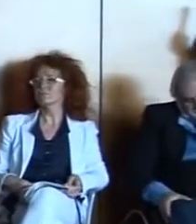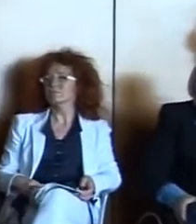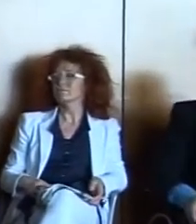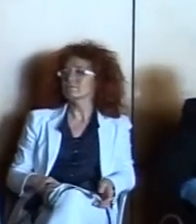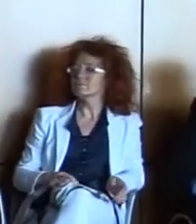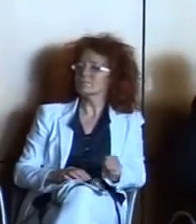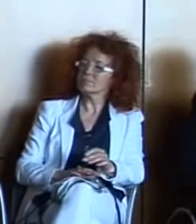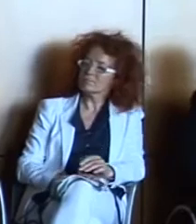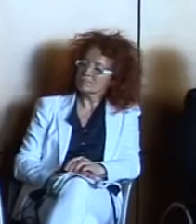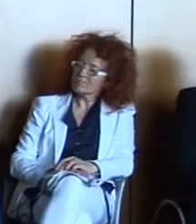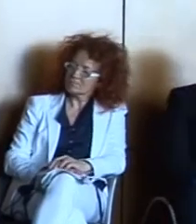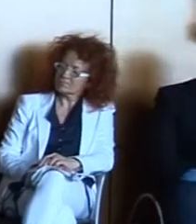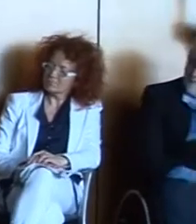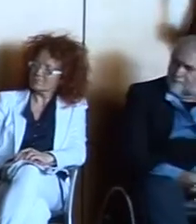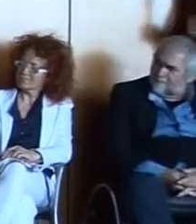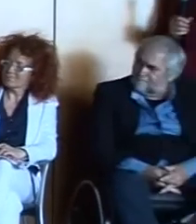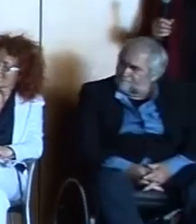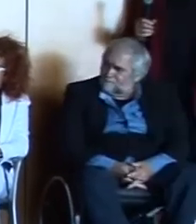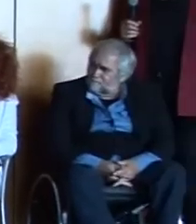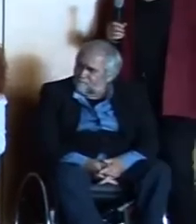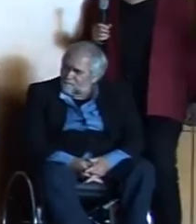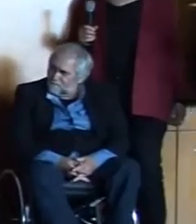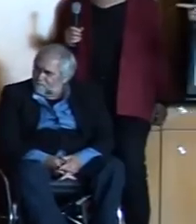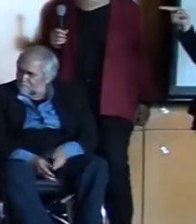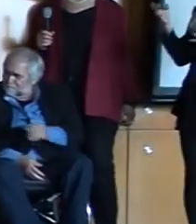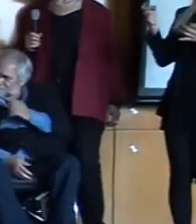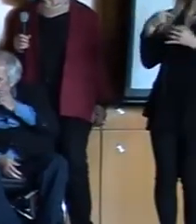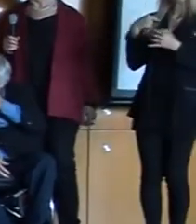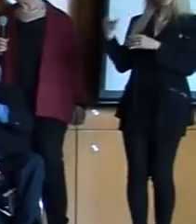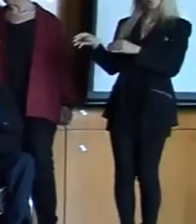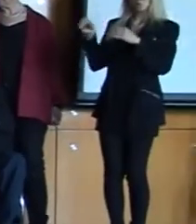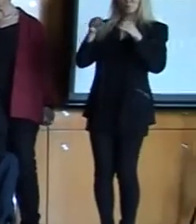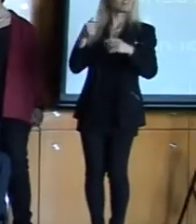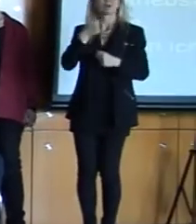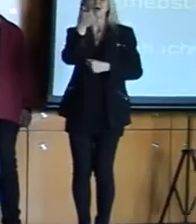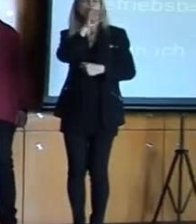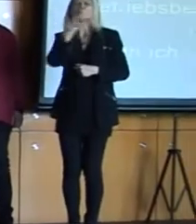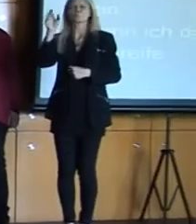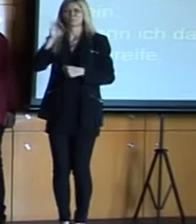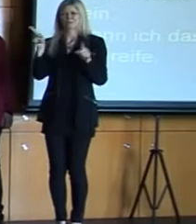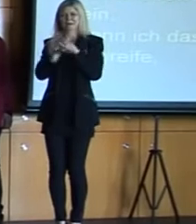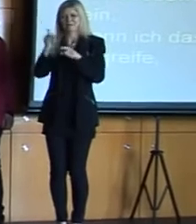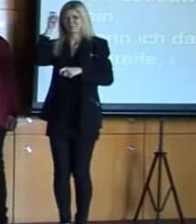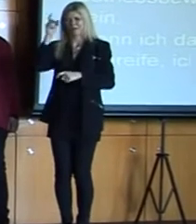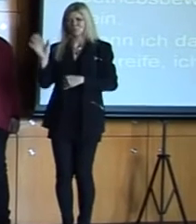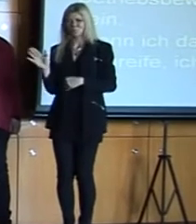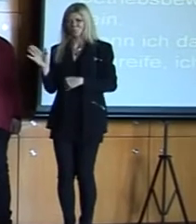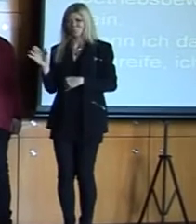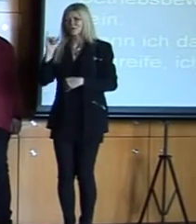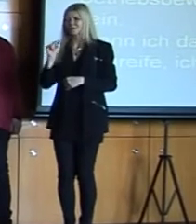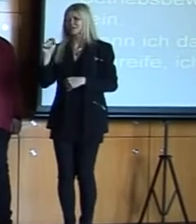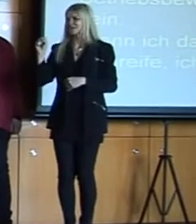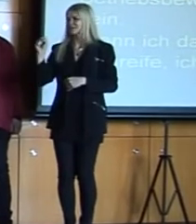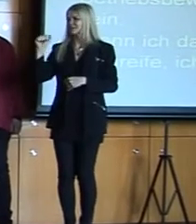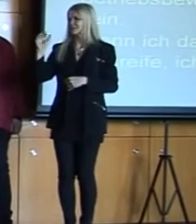Wenn ich das jetzt aufgreifen würde, und ich bin zu 100% bei der Isabella, da müsste ich jetzt hergehen, die